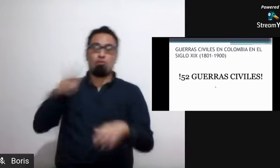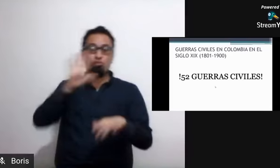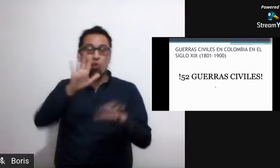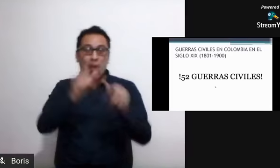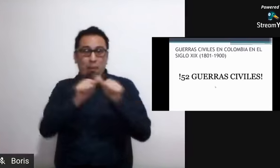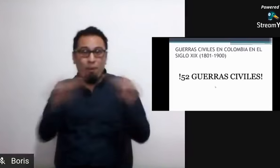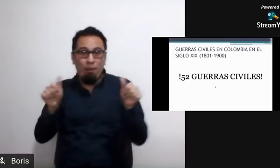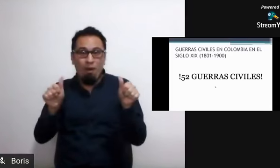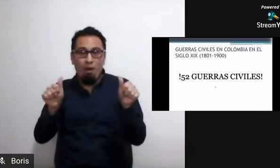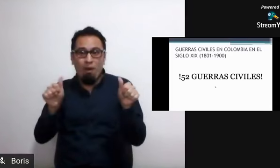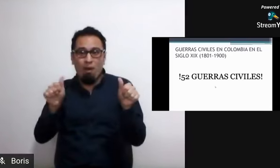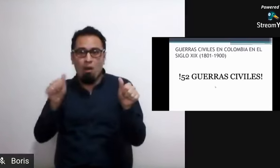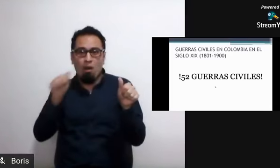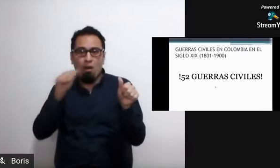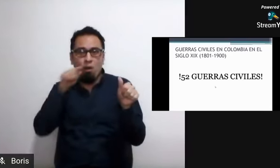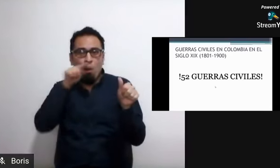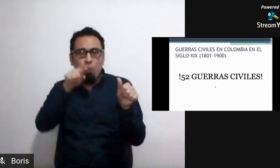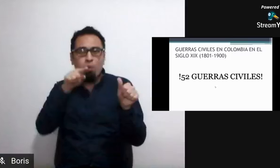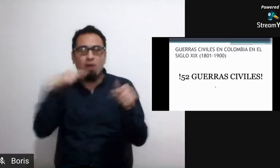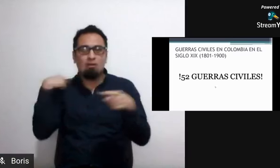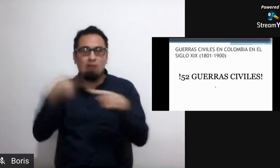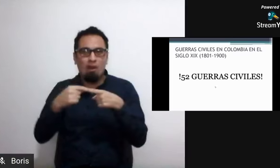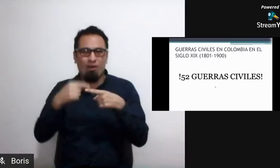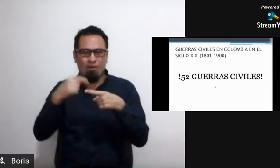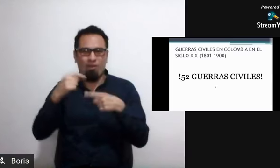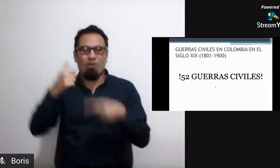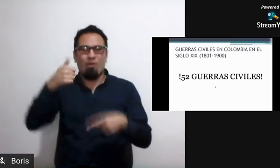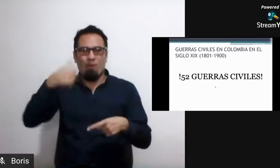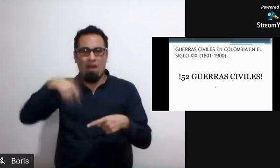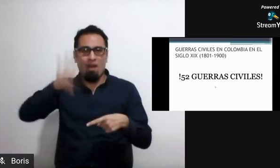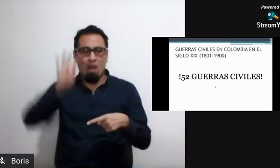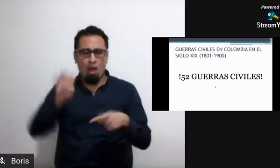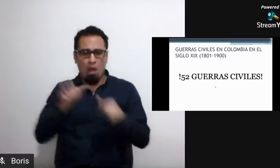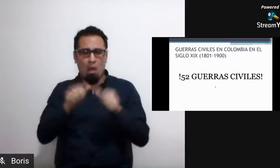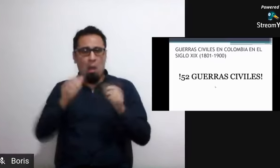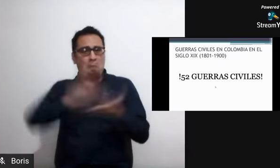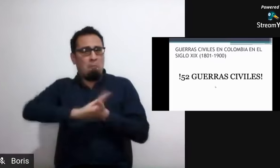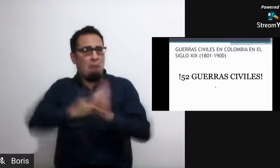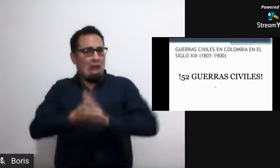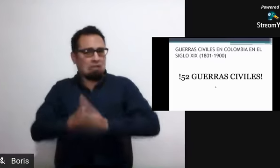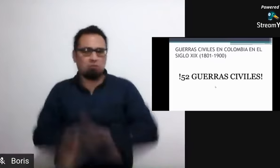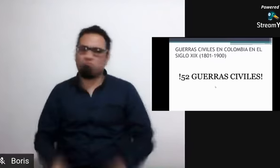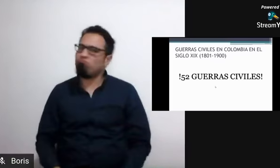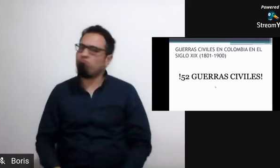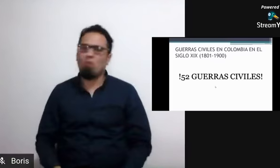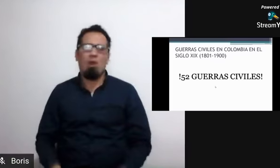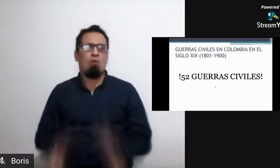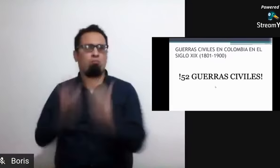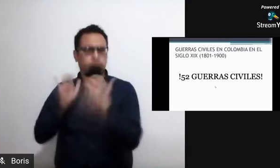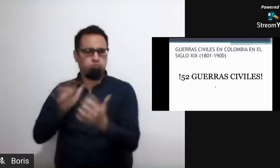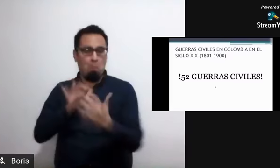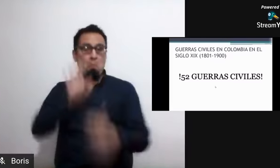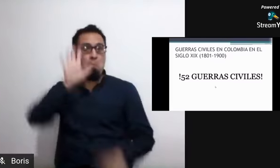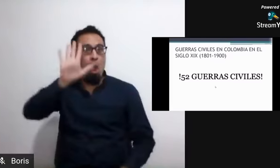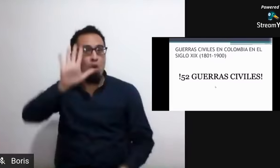del ELN. Esto es resultado también de muchas movilizaciones que se presentaron en el territorio nacional.